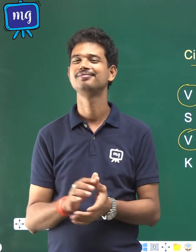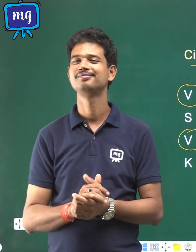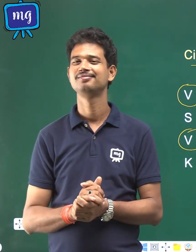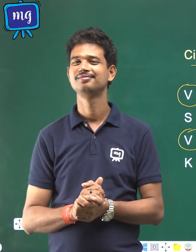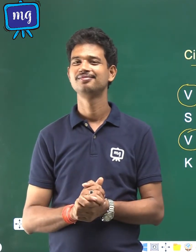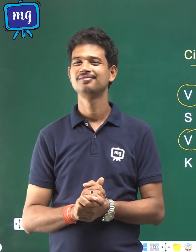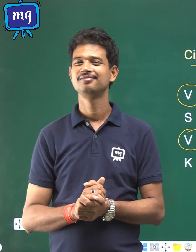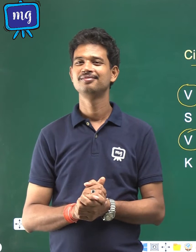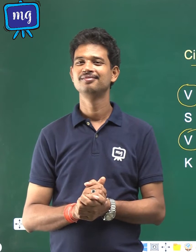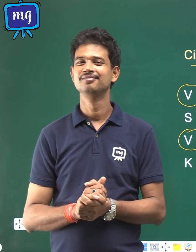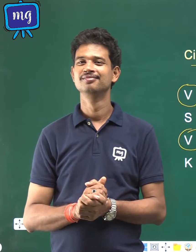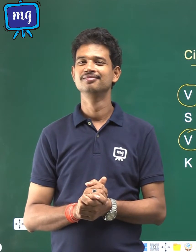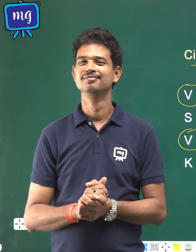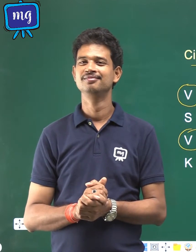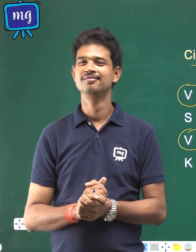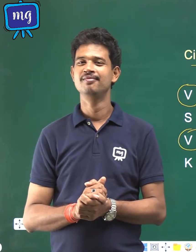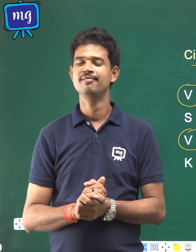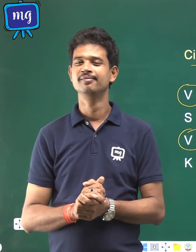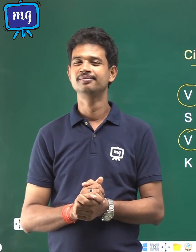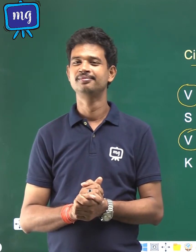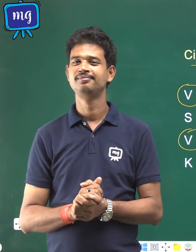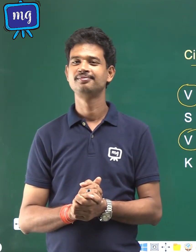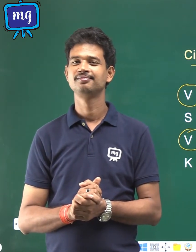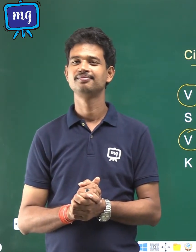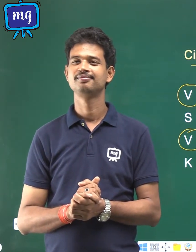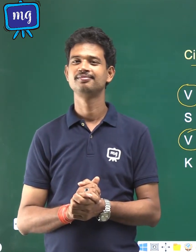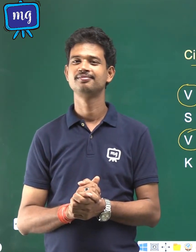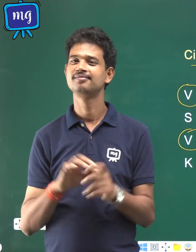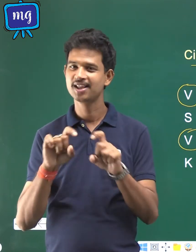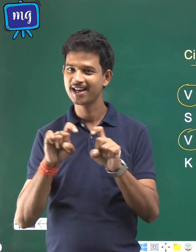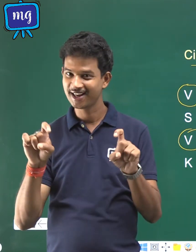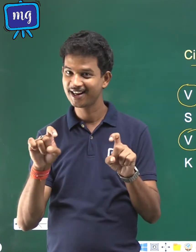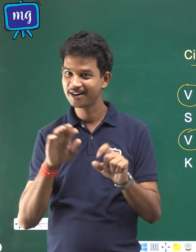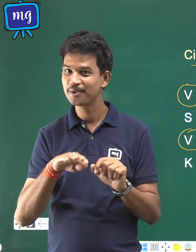सर्कल बनाया. क्लियर बच्चों?